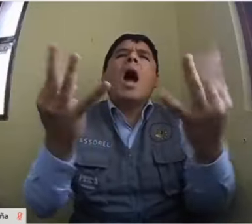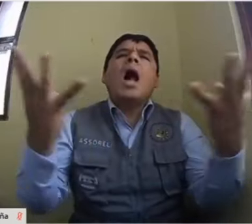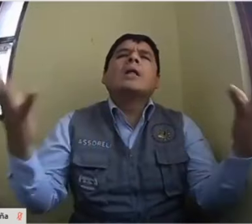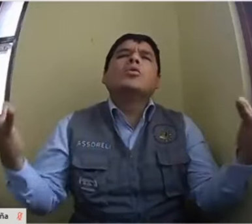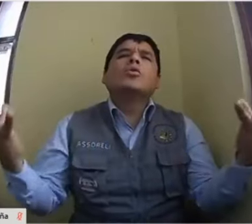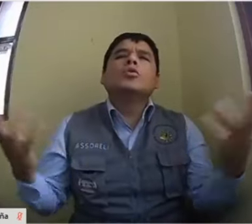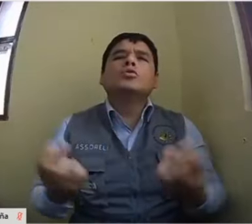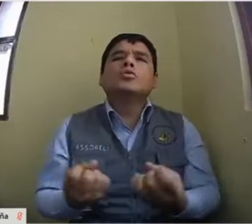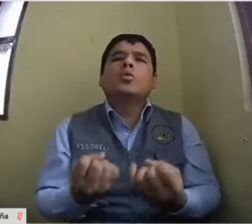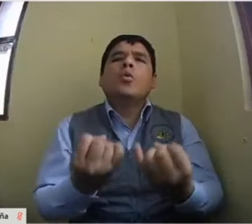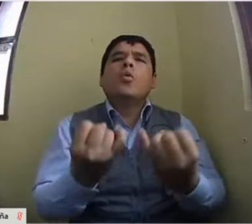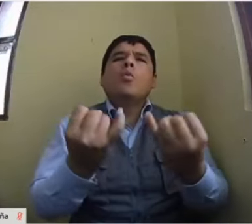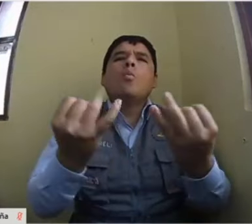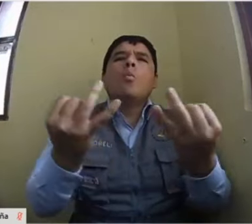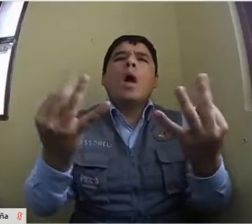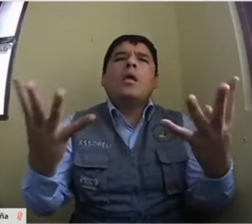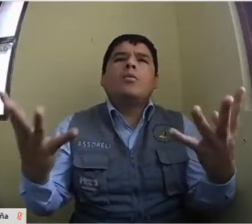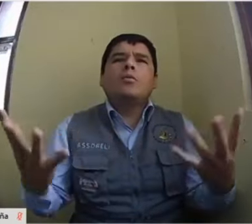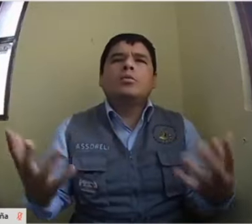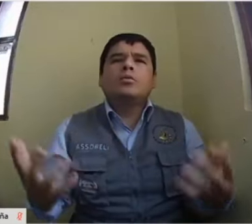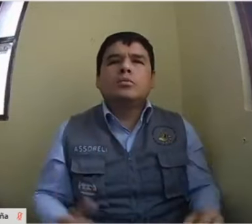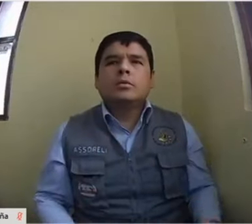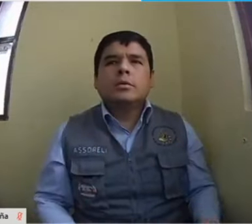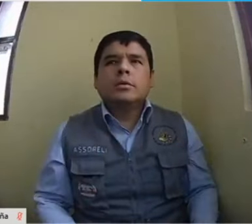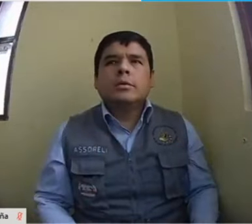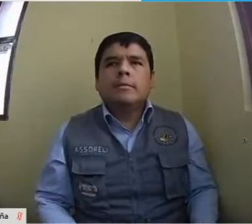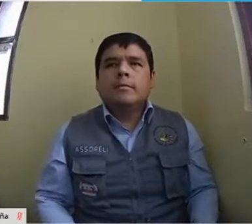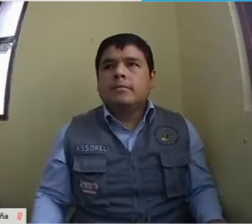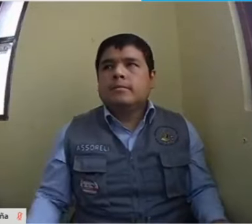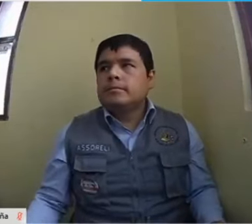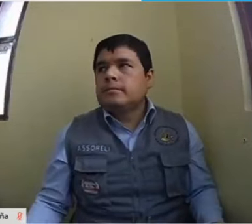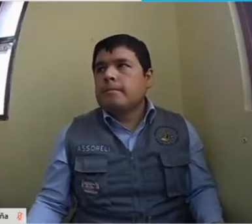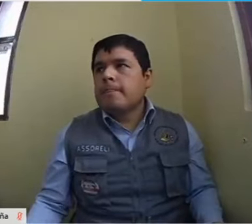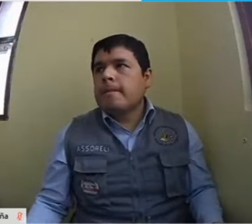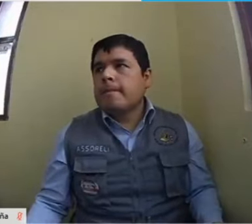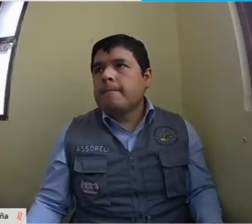¿Cuántos? Cuando hay mucha gente puede usarse ambas manos para expresar la pregunta.